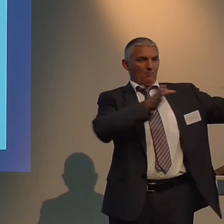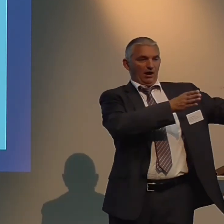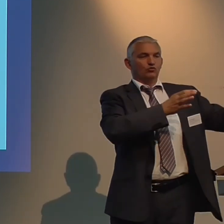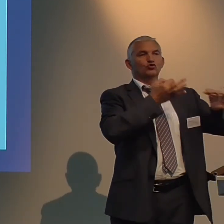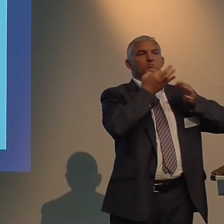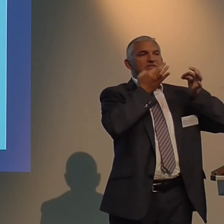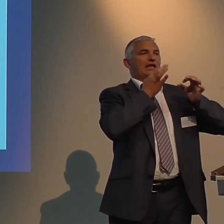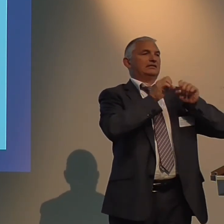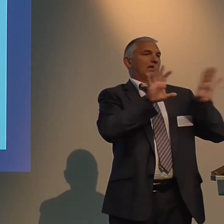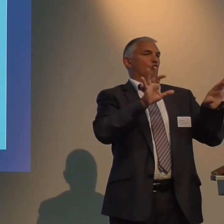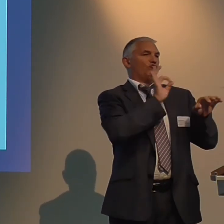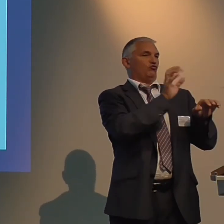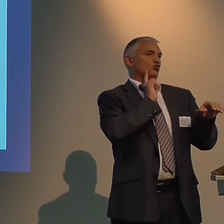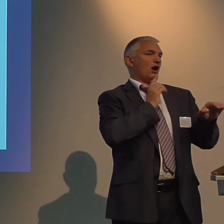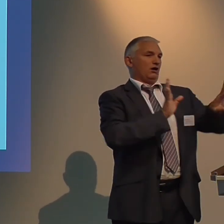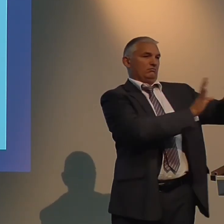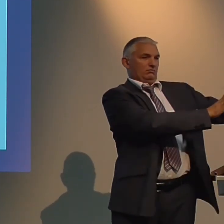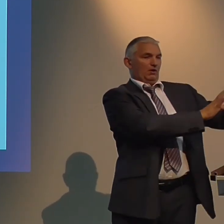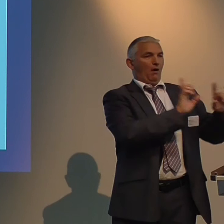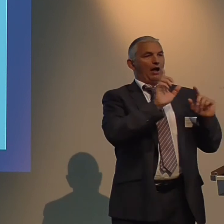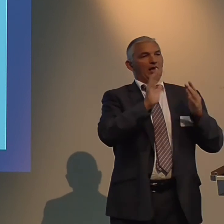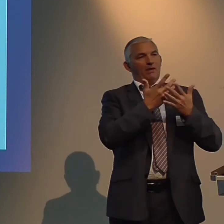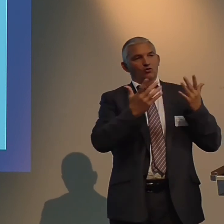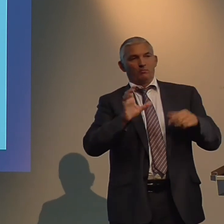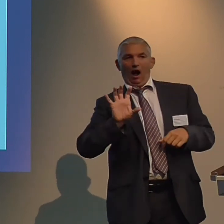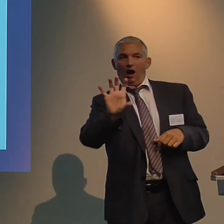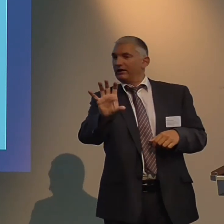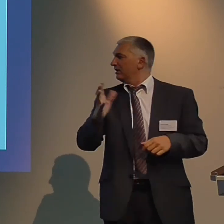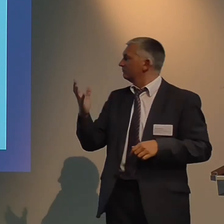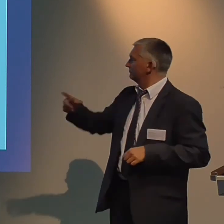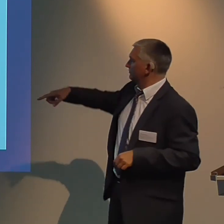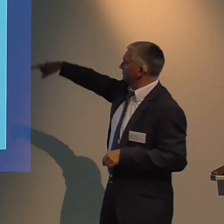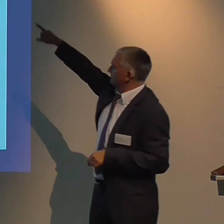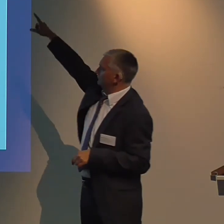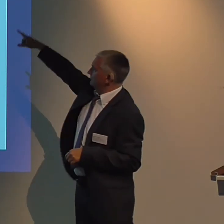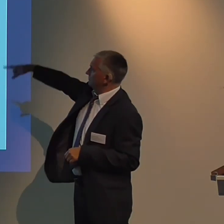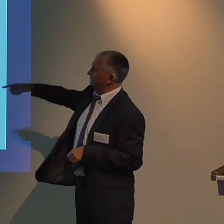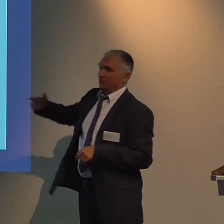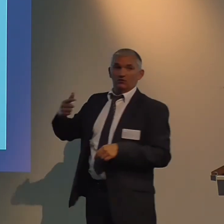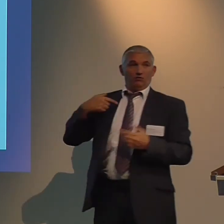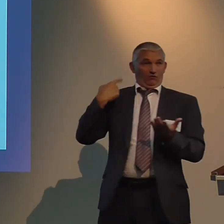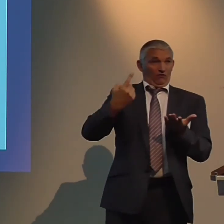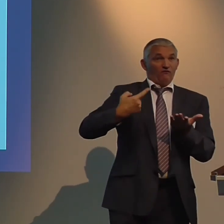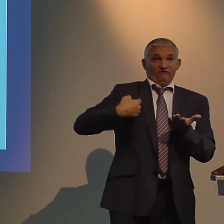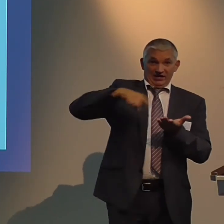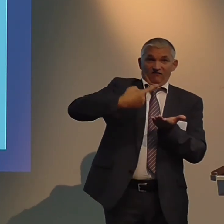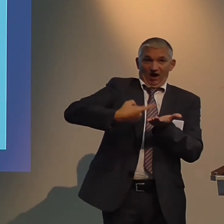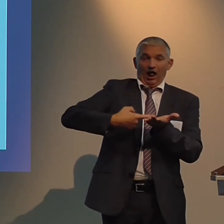Also Sehstatur möchte ich jetzt ausklammern, das ist eine spezielle Sendung für gehörlose Menschen. Aber wo kommt Gebärdensprache im Fernsehen vor? Also